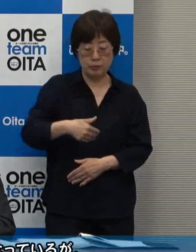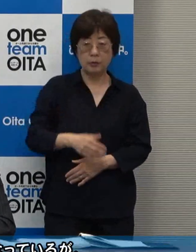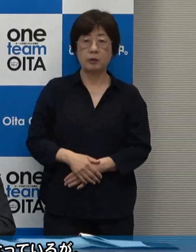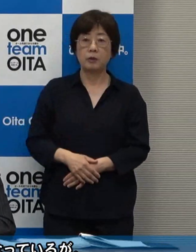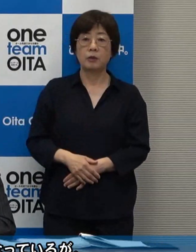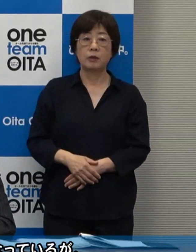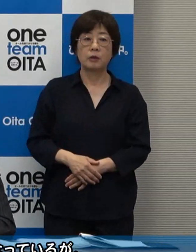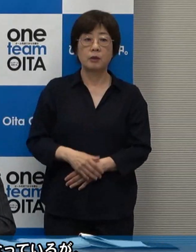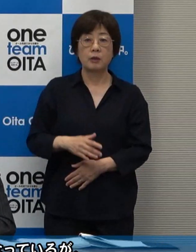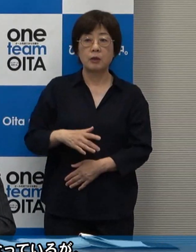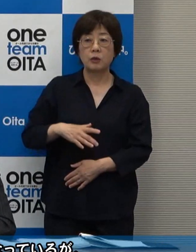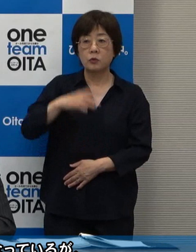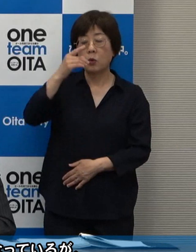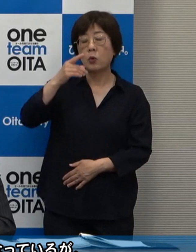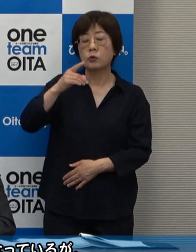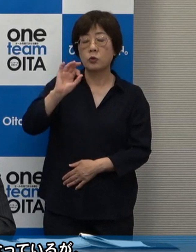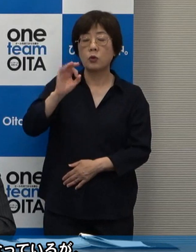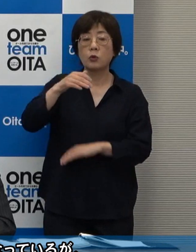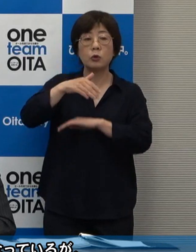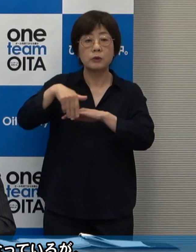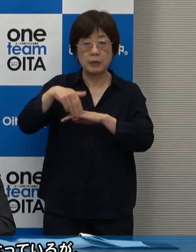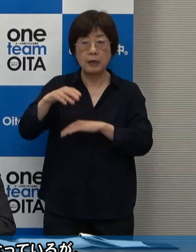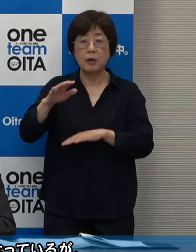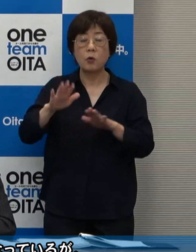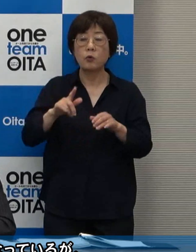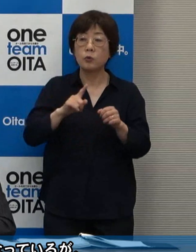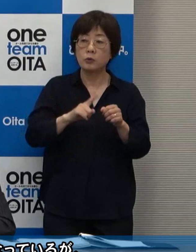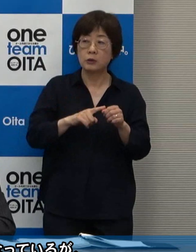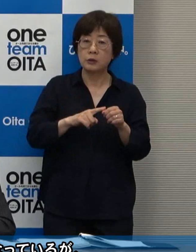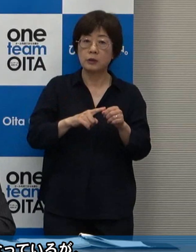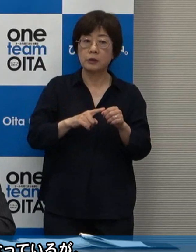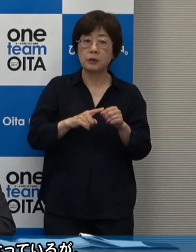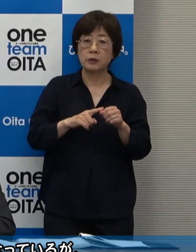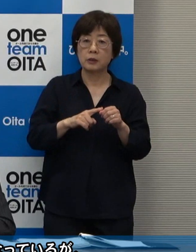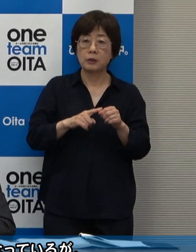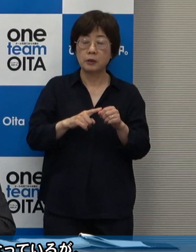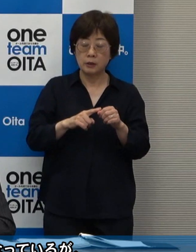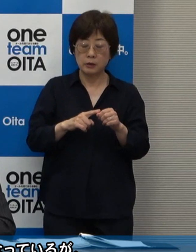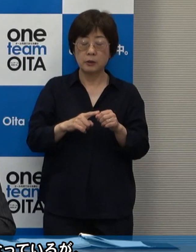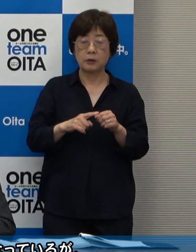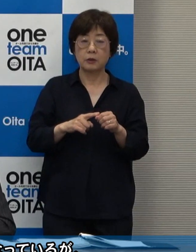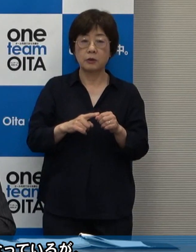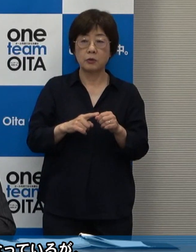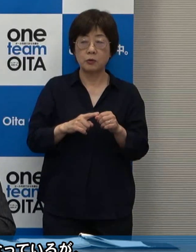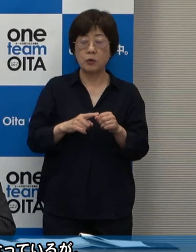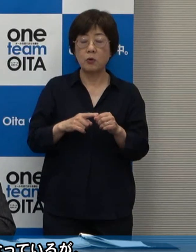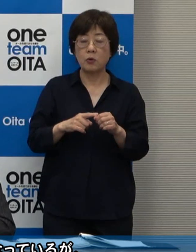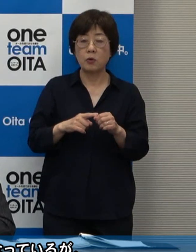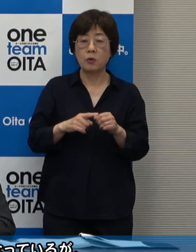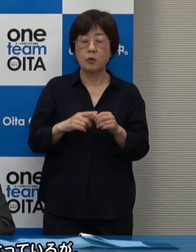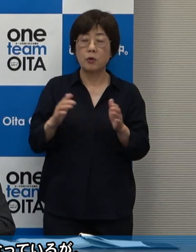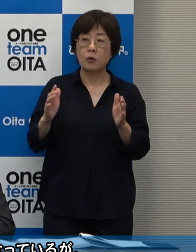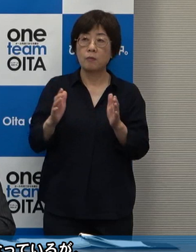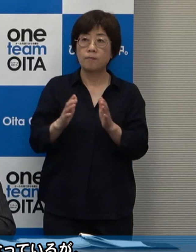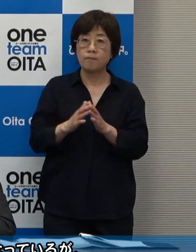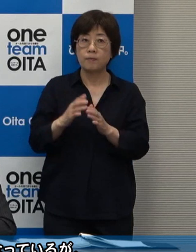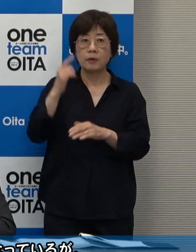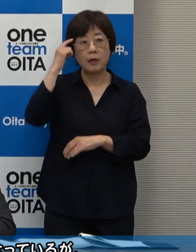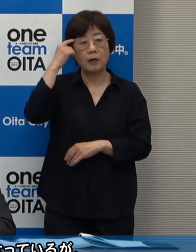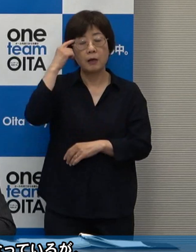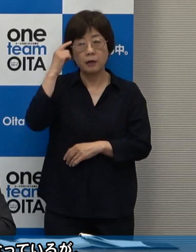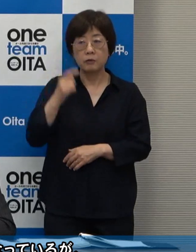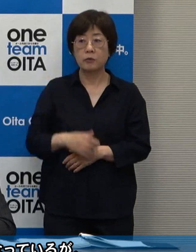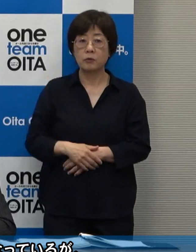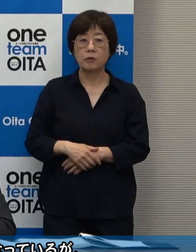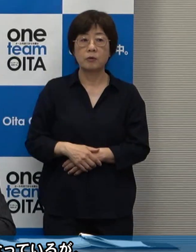当初でいうと、そして今年の、肉付け合わせた、これをまあ一括して当初と考えると2年